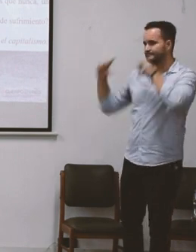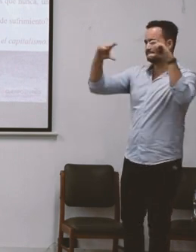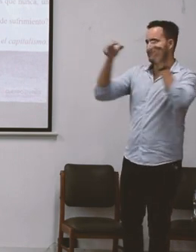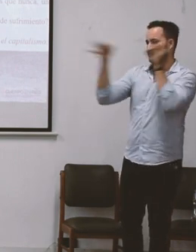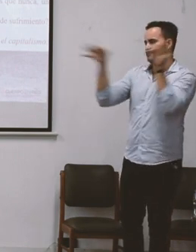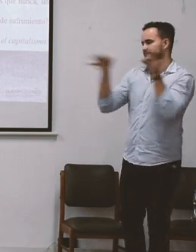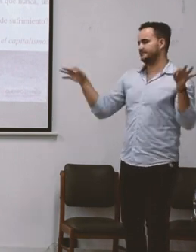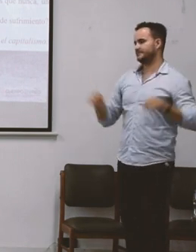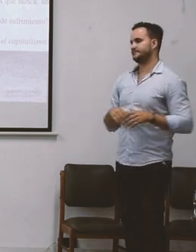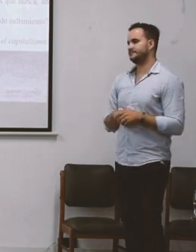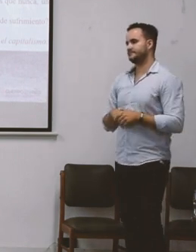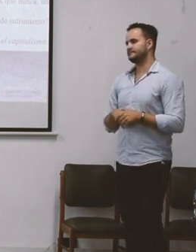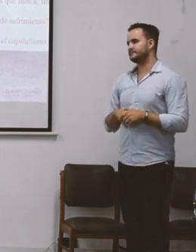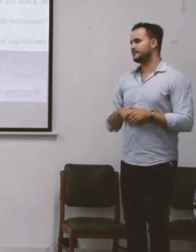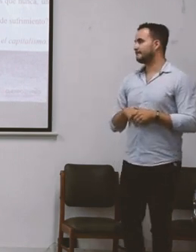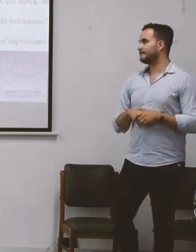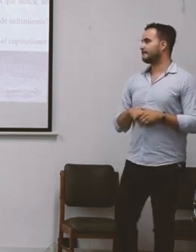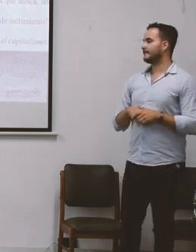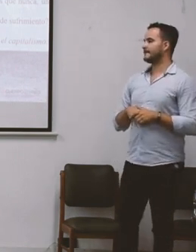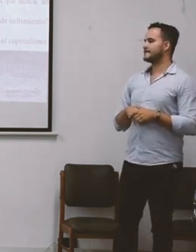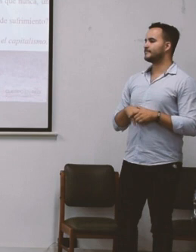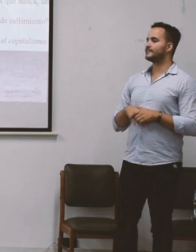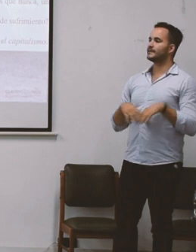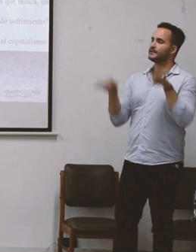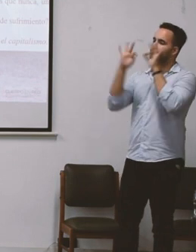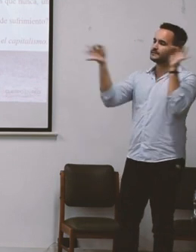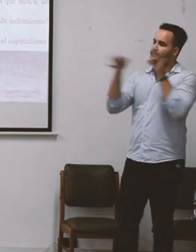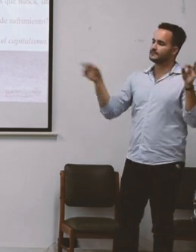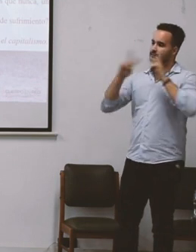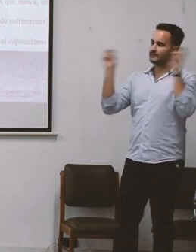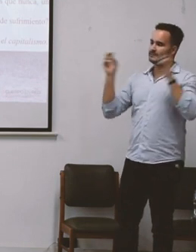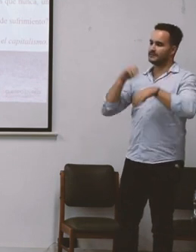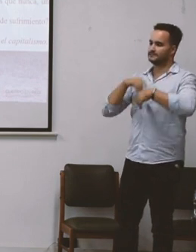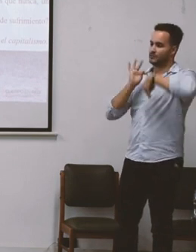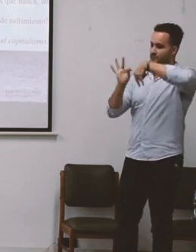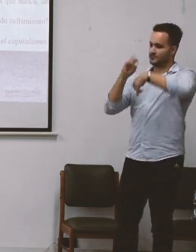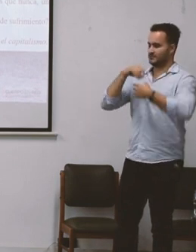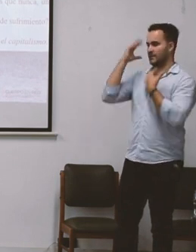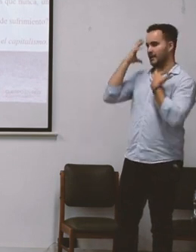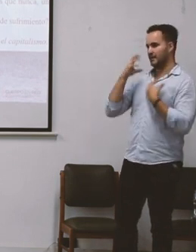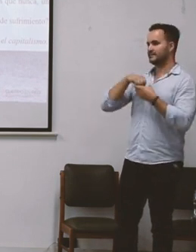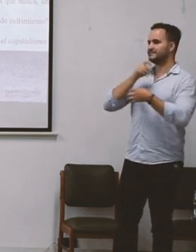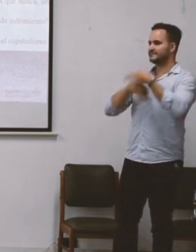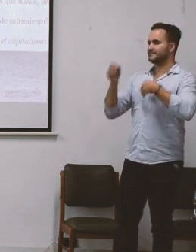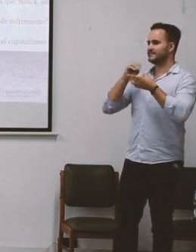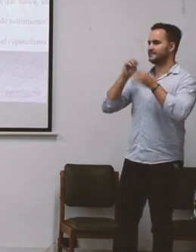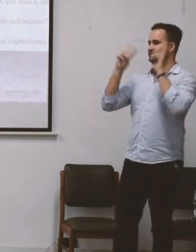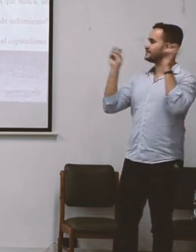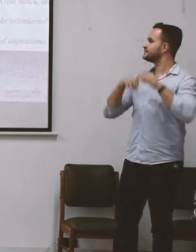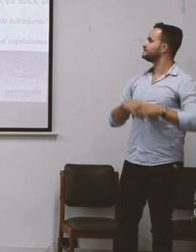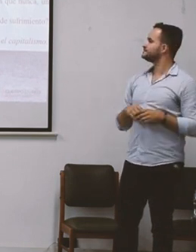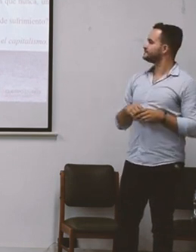parte de este conversatorio, que es sobre el optimismo cruel en los estímulos inspiracionales. Y aquí retomo un